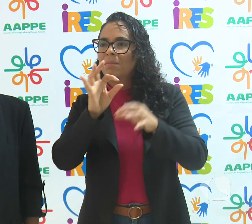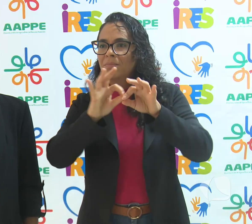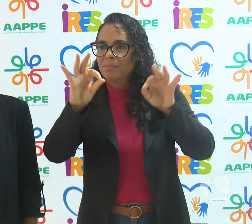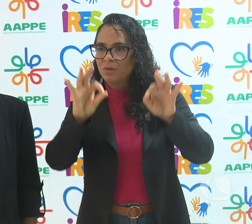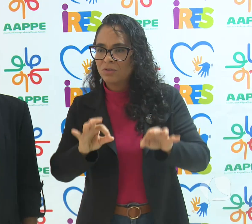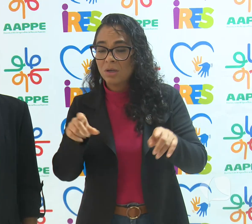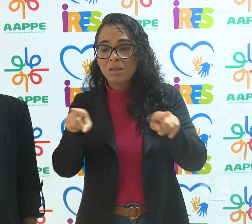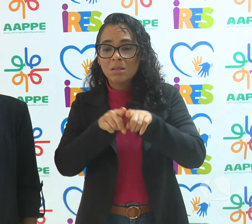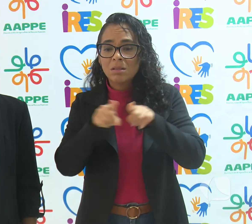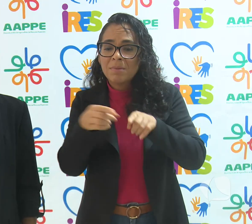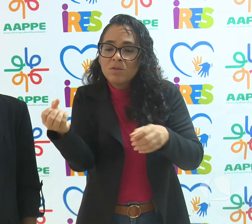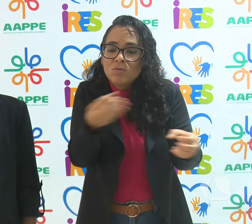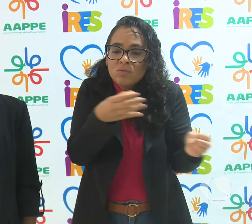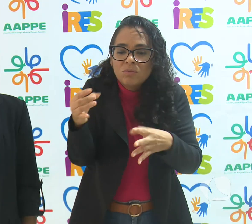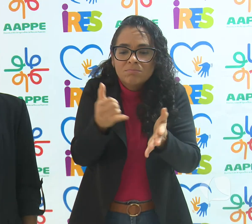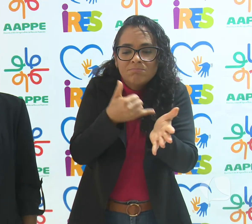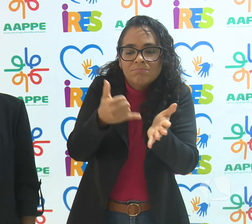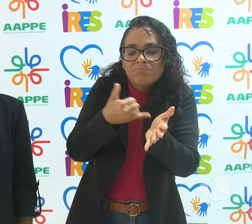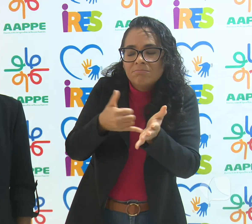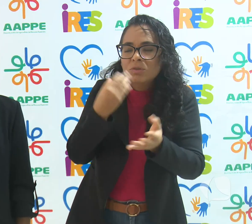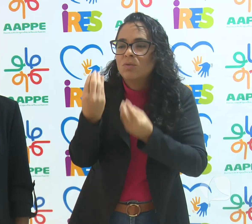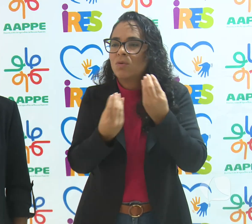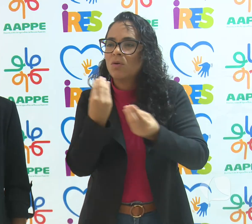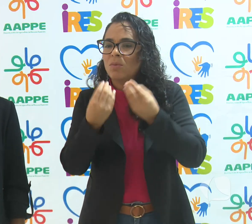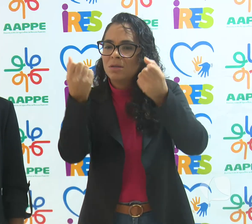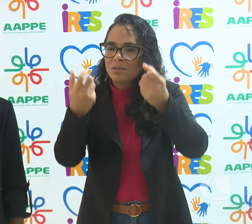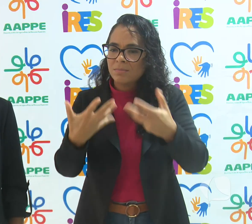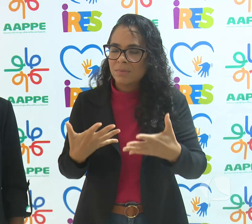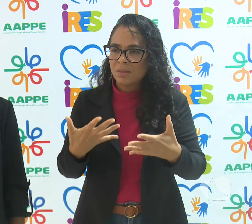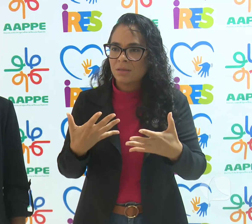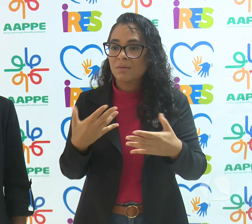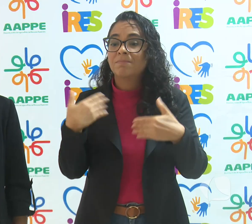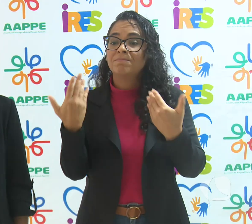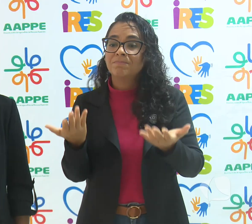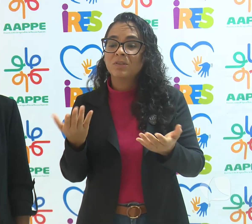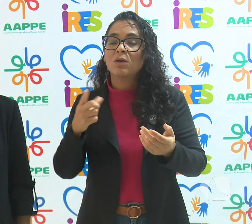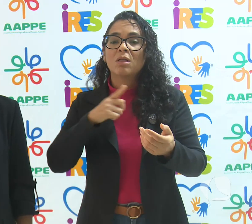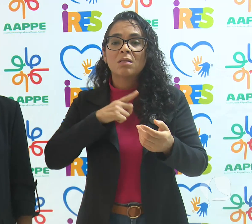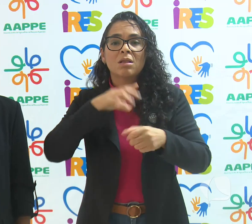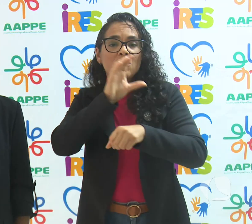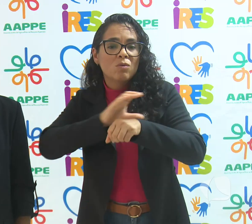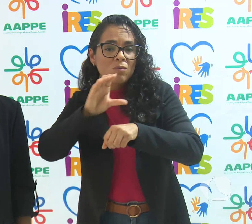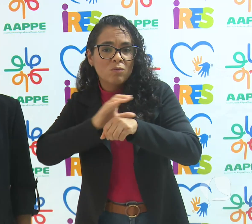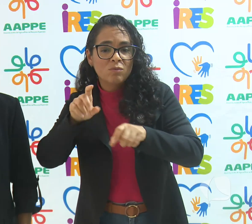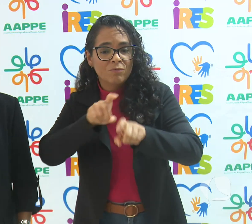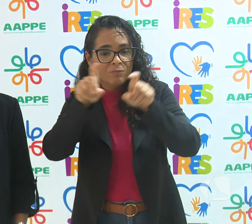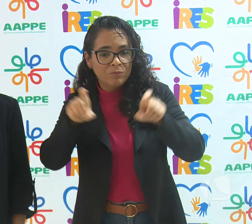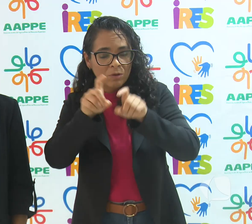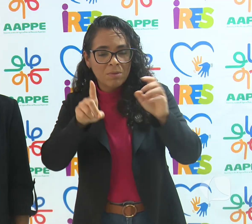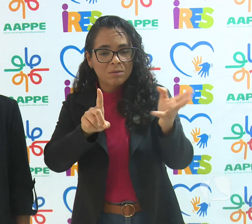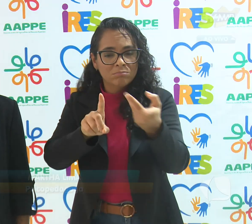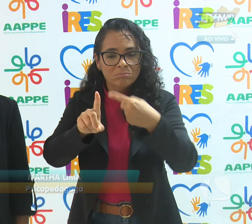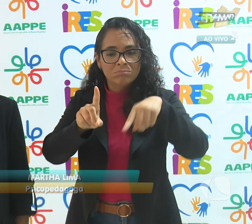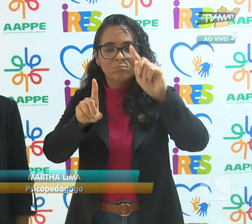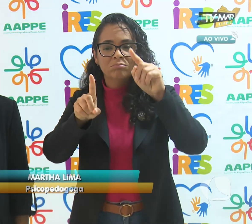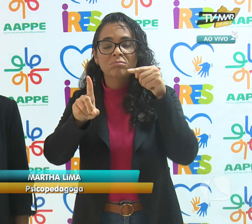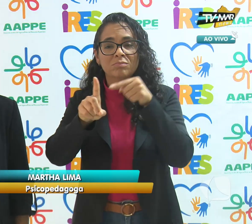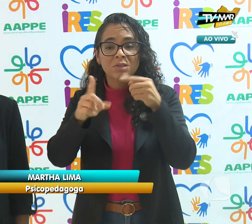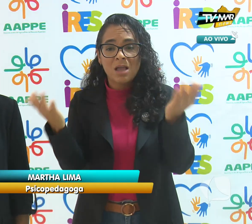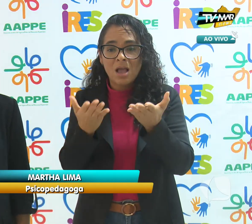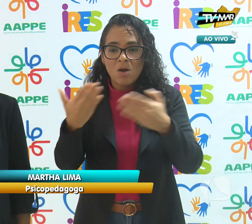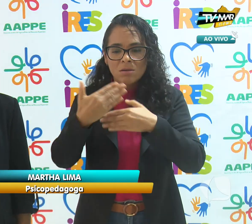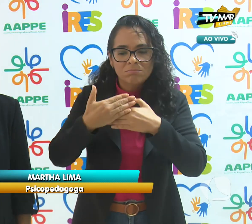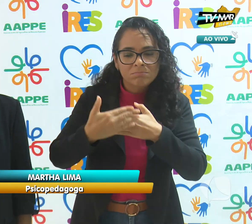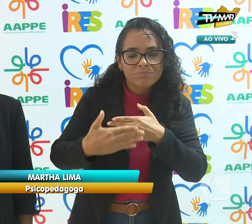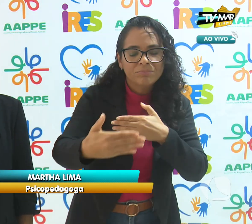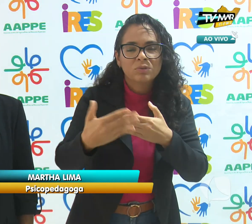novas inscrições, novas matrículas. Os cursos são de informática e o Supera Talentos. Começamos agora o novo